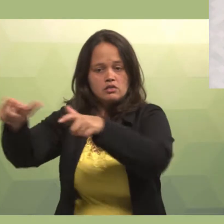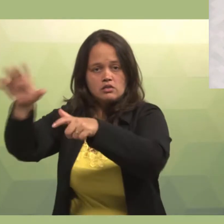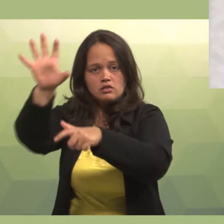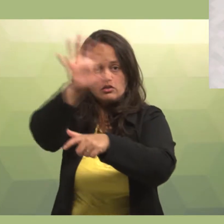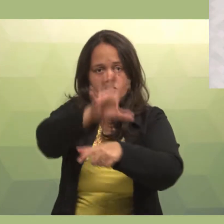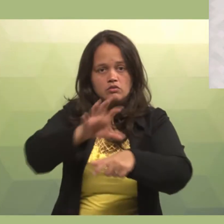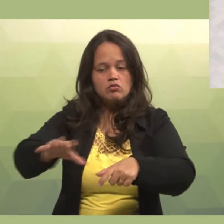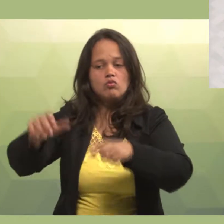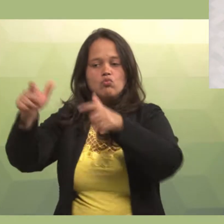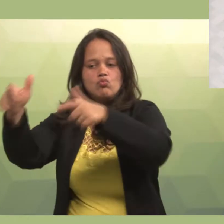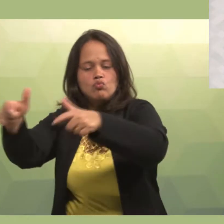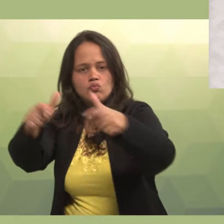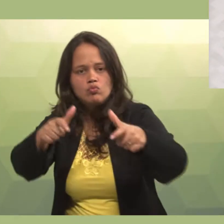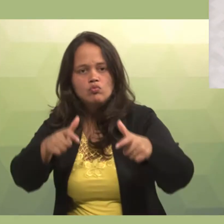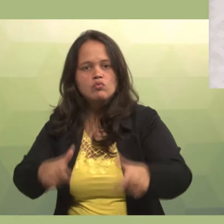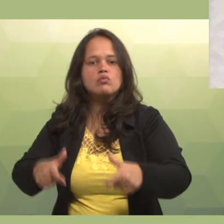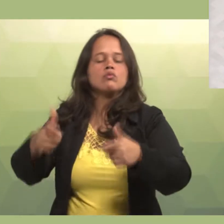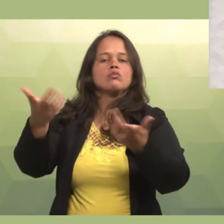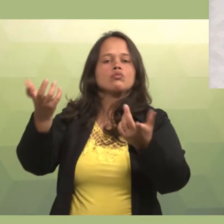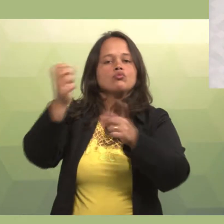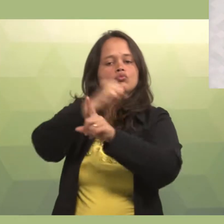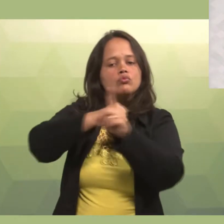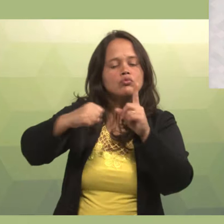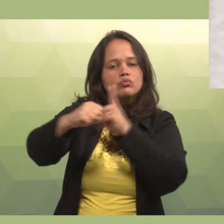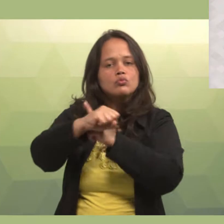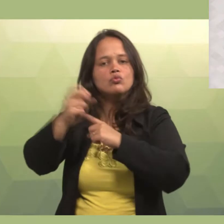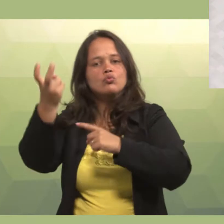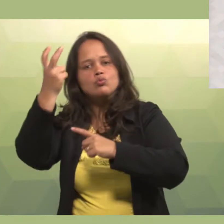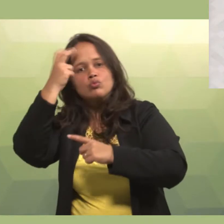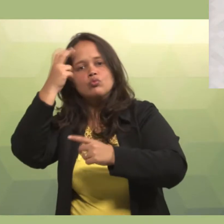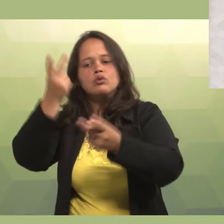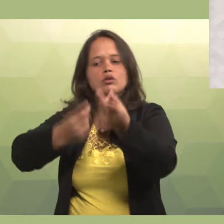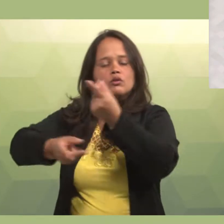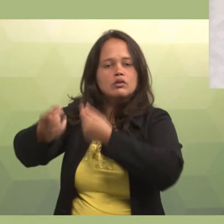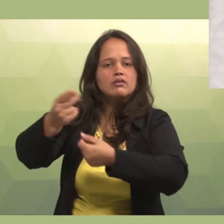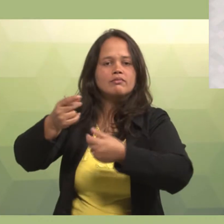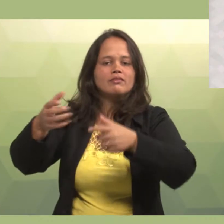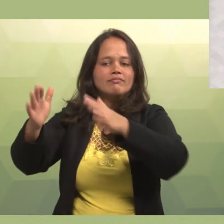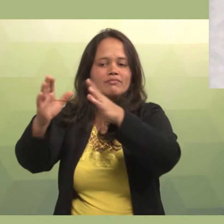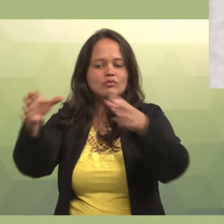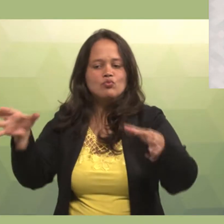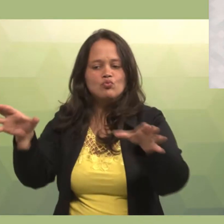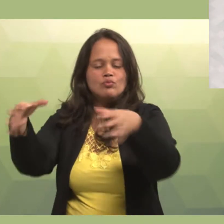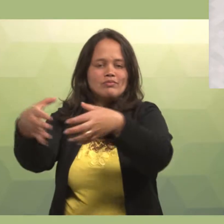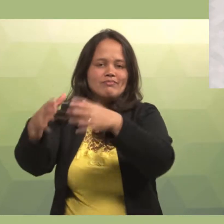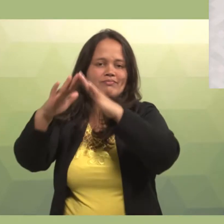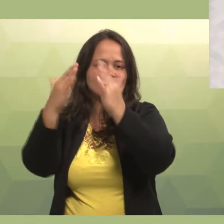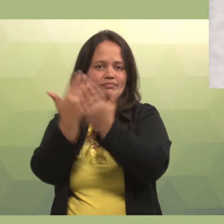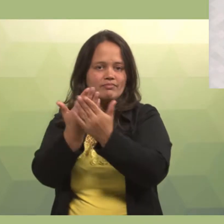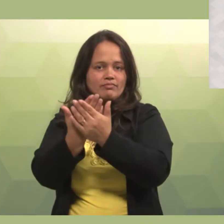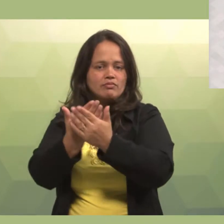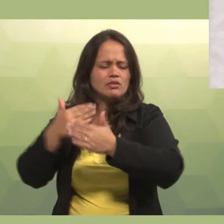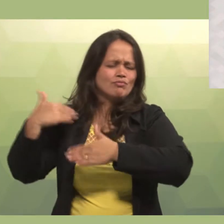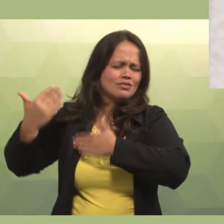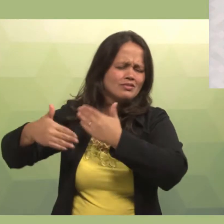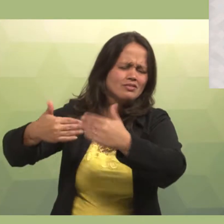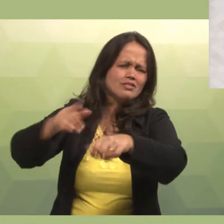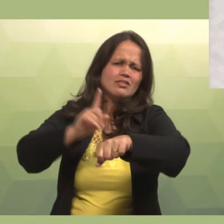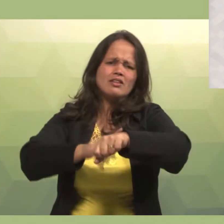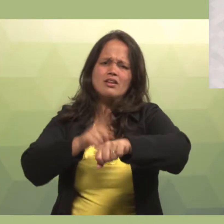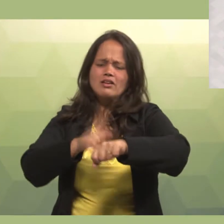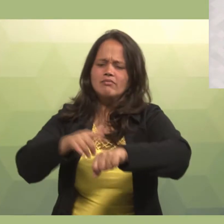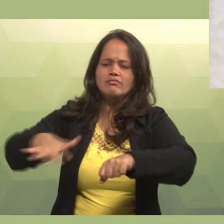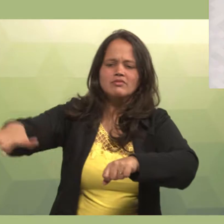escolar, perpassando todos os tempos e espaços curriculares constituintes do ensino fundamental e do ensino